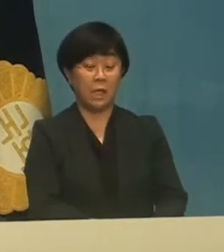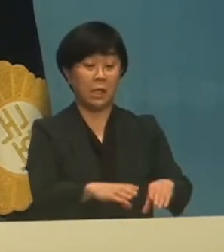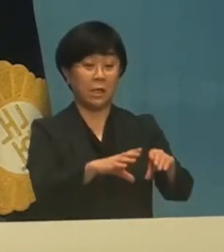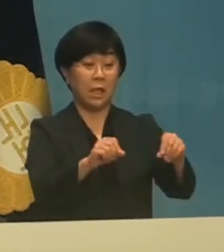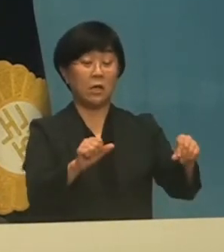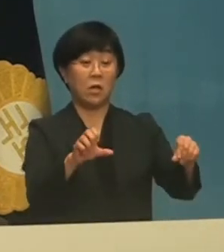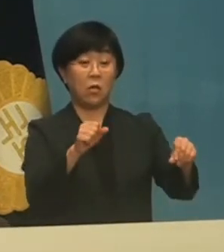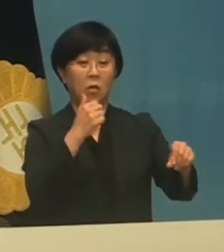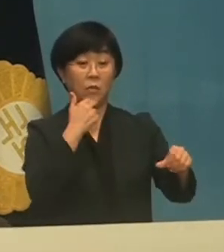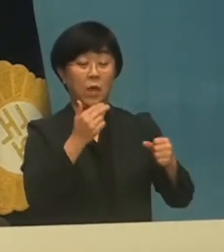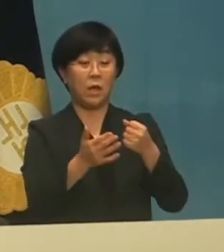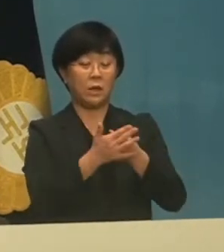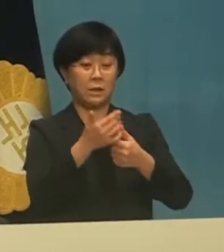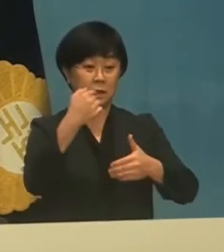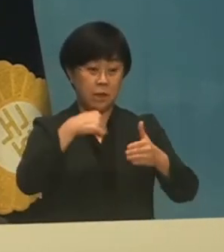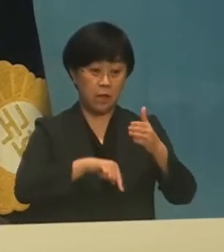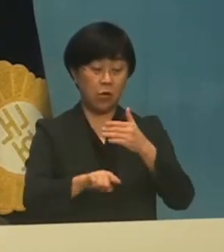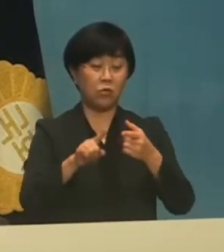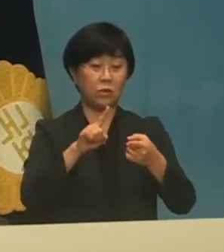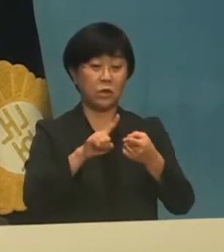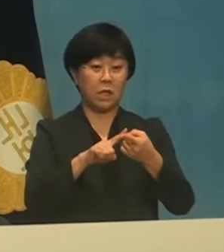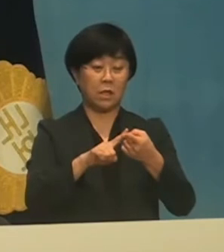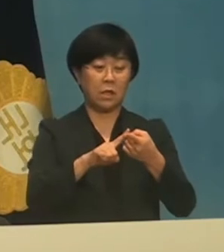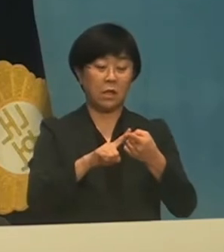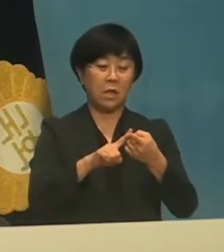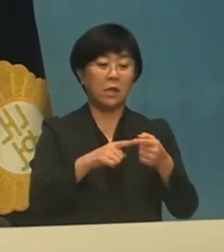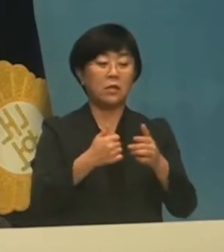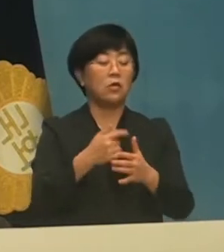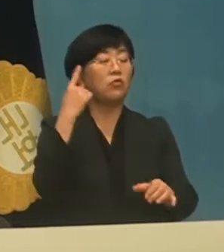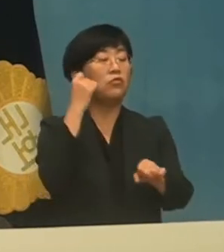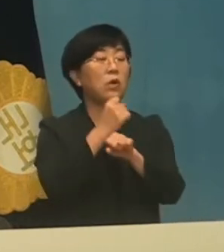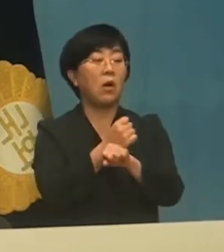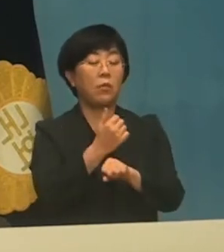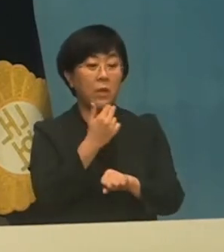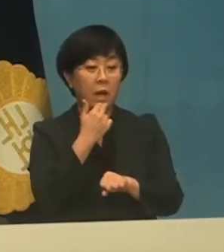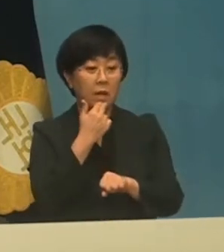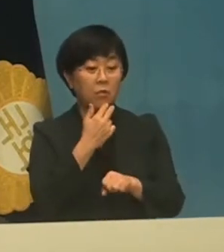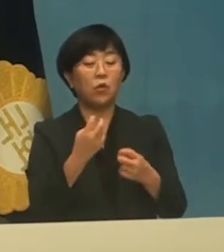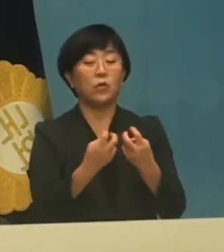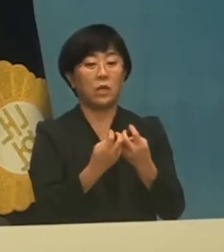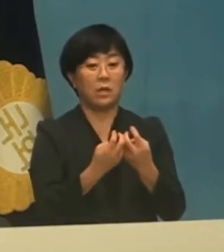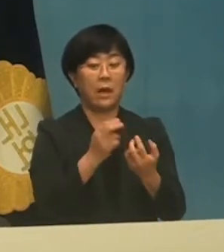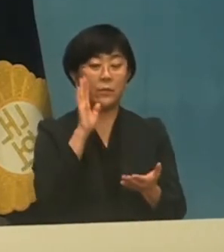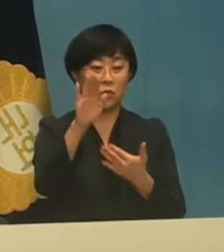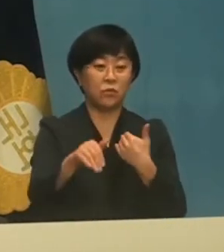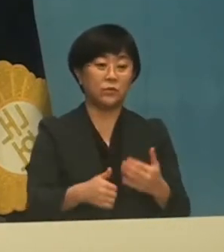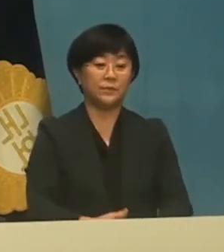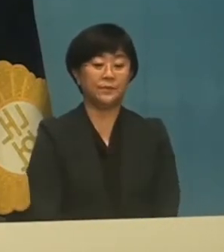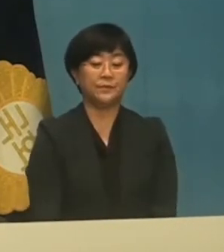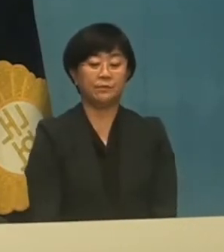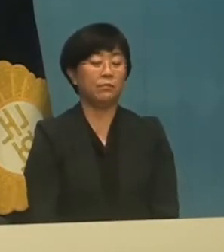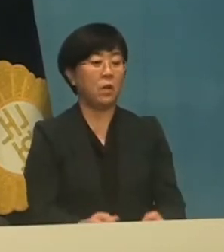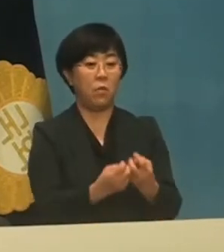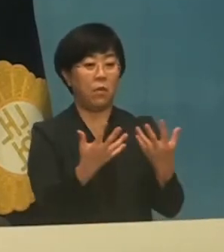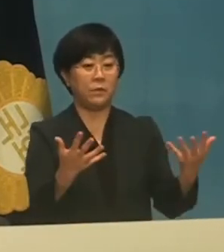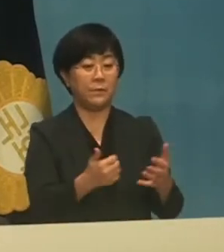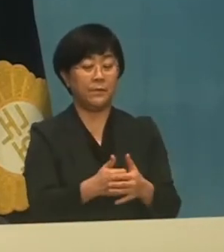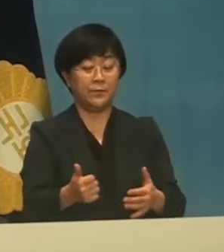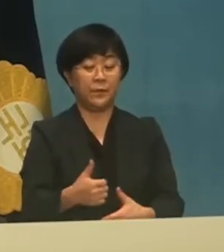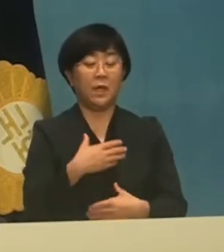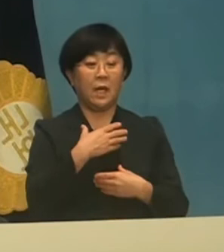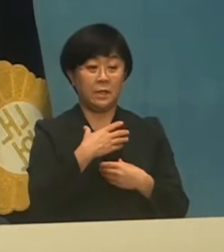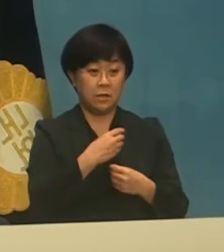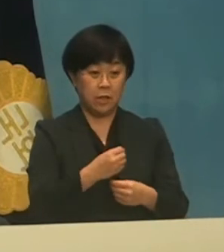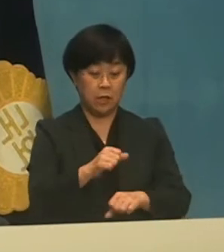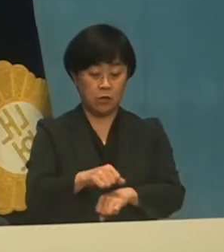확보되었다 하더라도 지하 연구시설에 대한 실증 연구가 충분치 못하면 어떻게 될까요? 고준위 핵폐기물을 안전하게